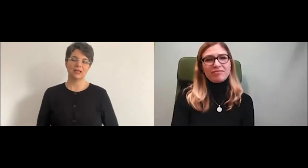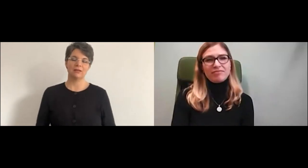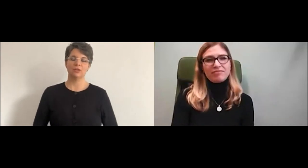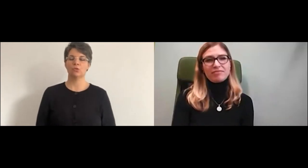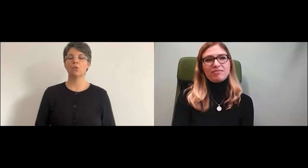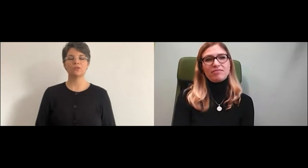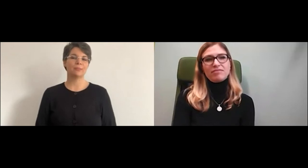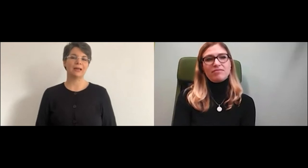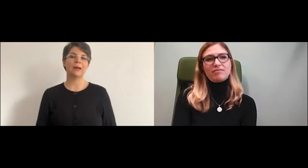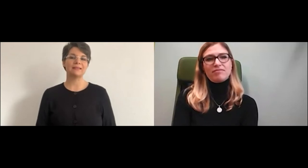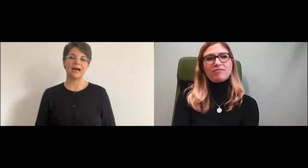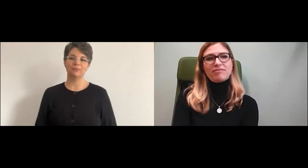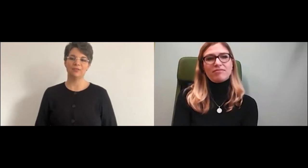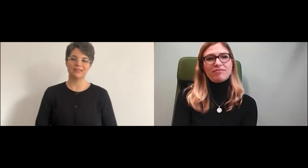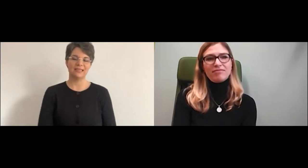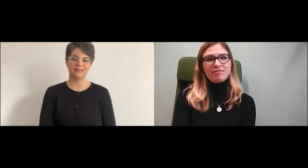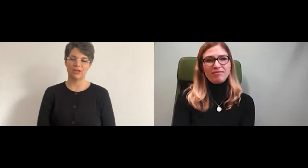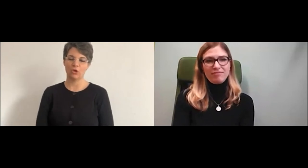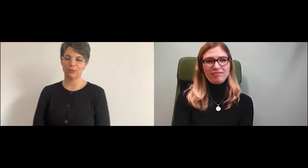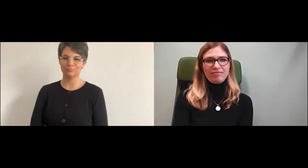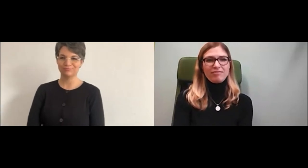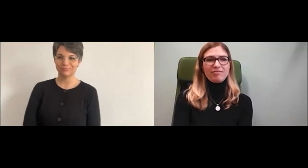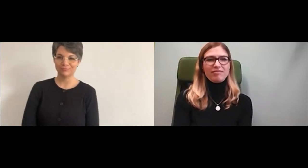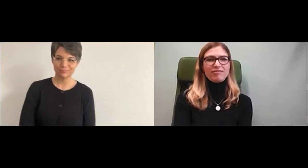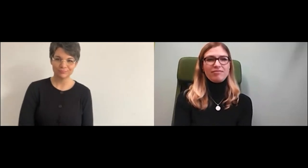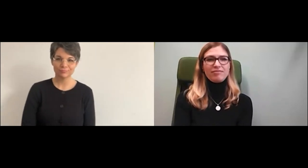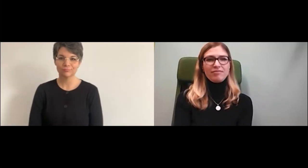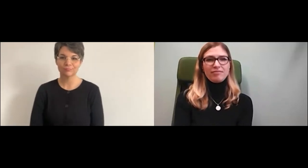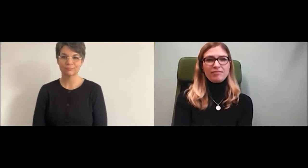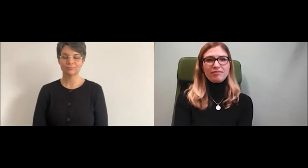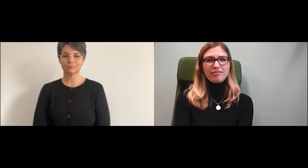da jetzt gerade so eine große Bandbreite haben, wie wir tätig sein können.